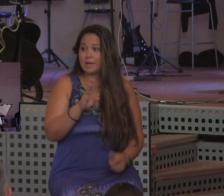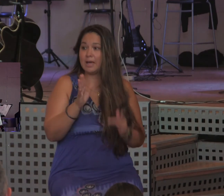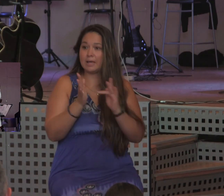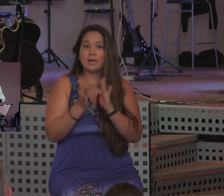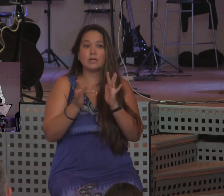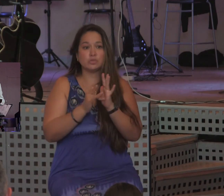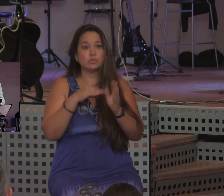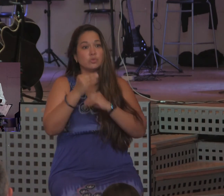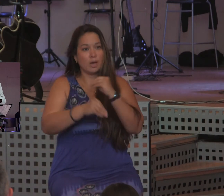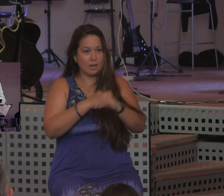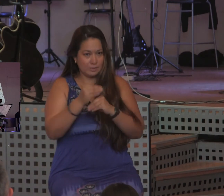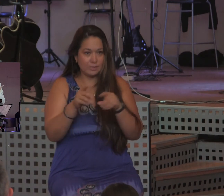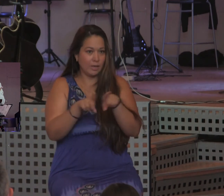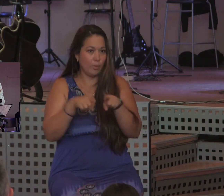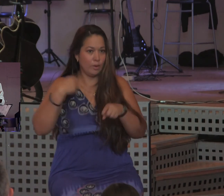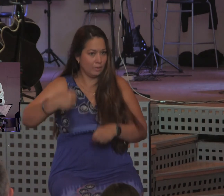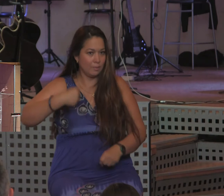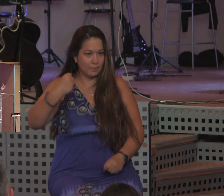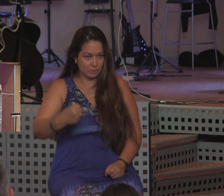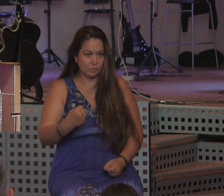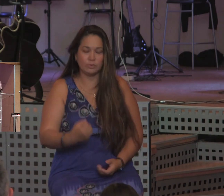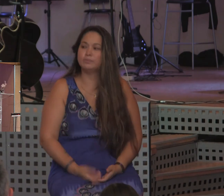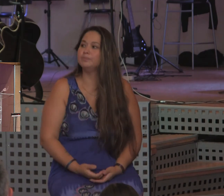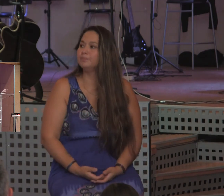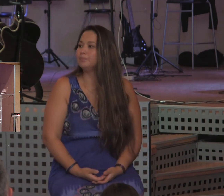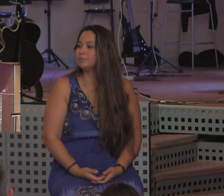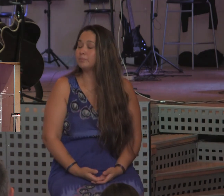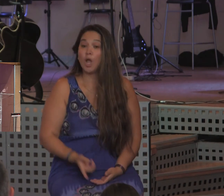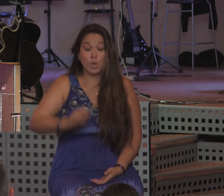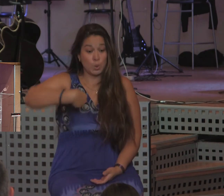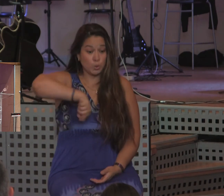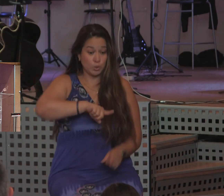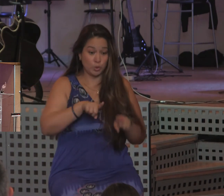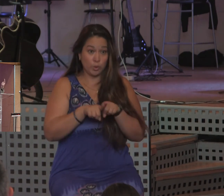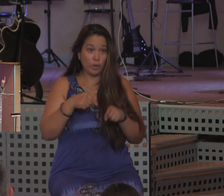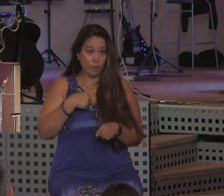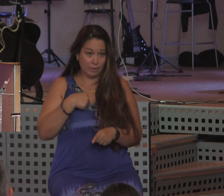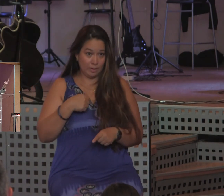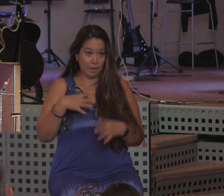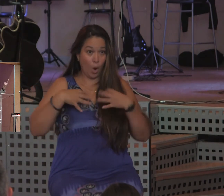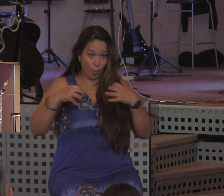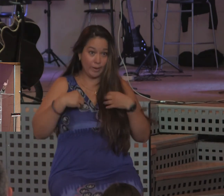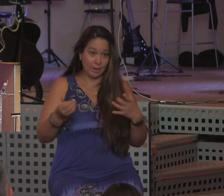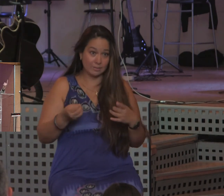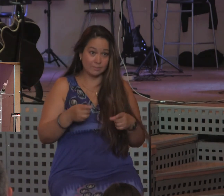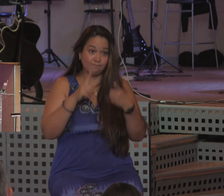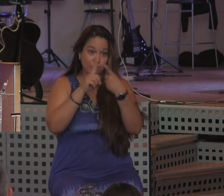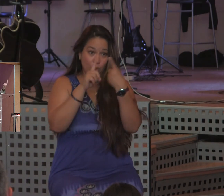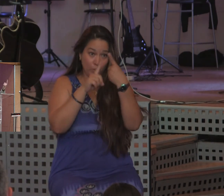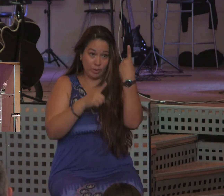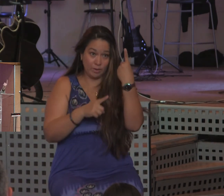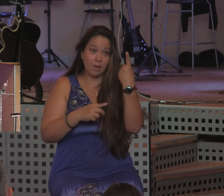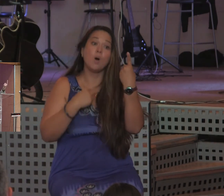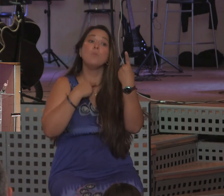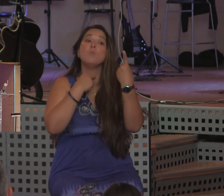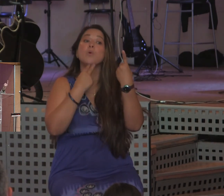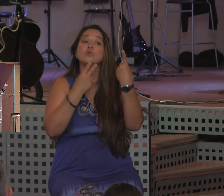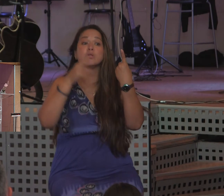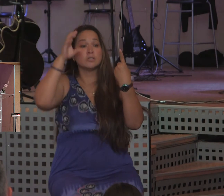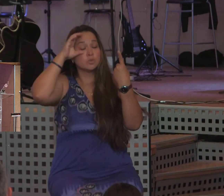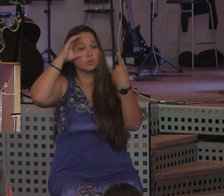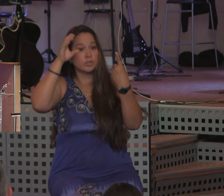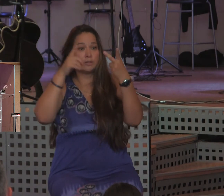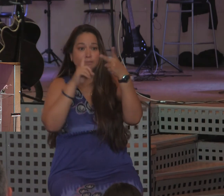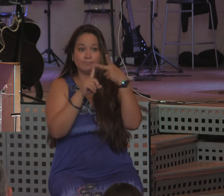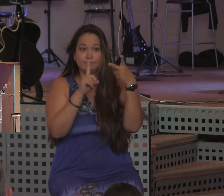Jesucristo como el pastor. Te las enumero. Nosotros como ovejas, 1, escuchamos la voz.